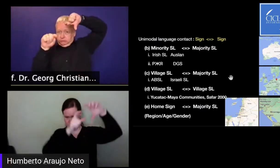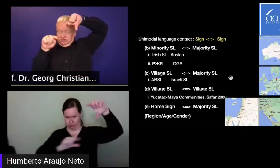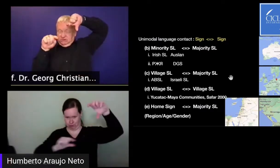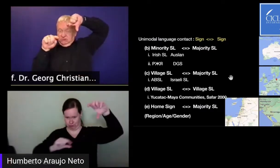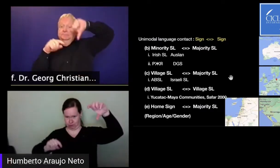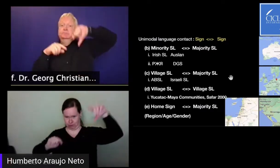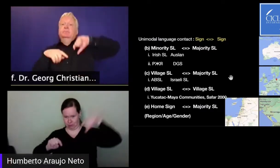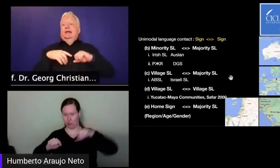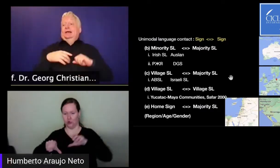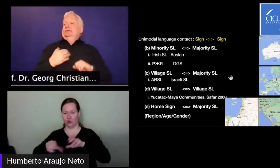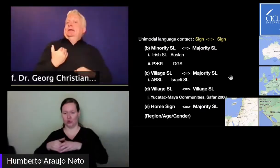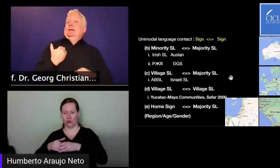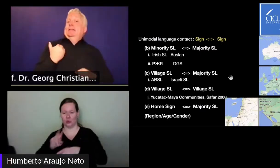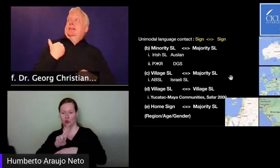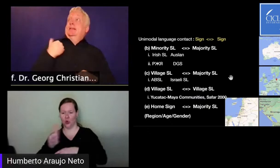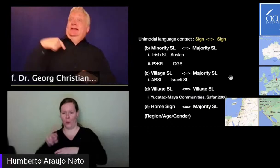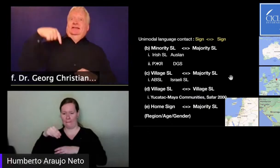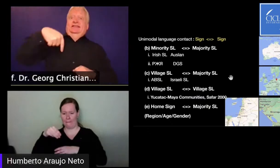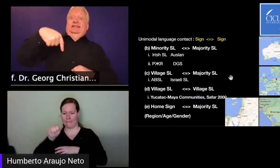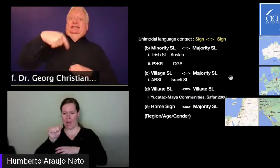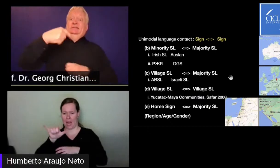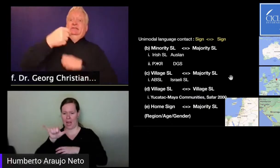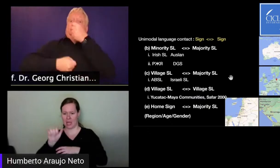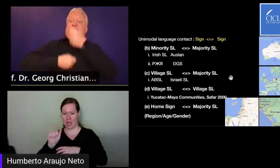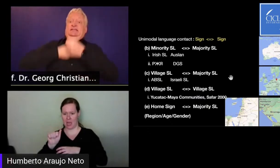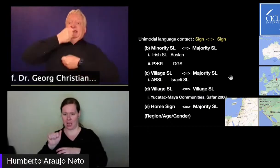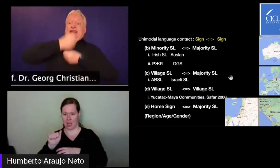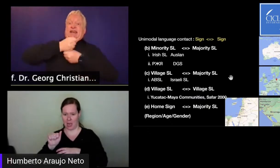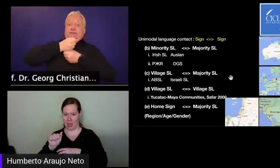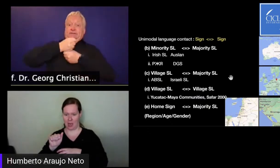Você tem também ali pelo México.